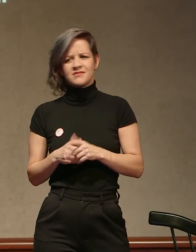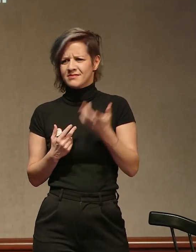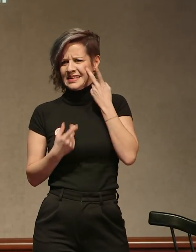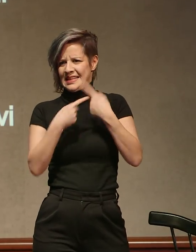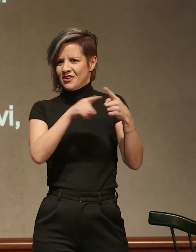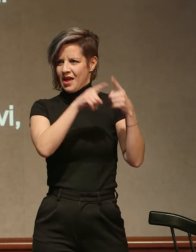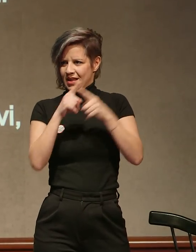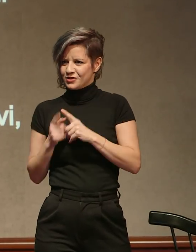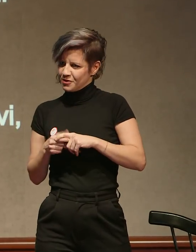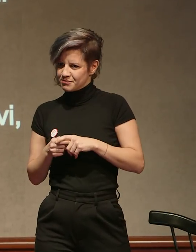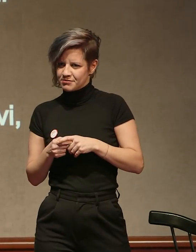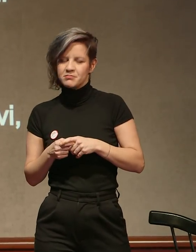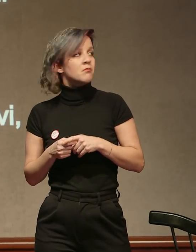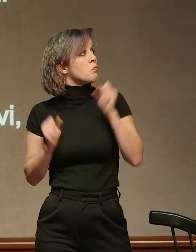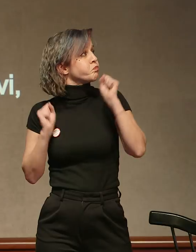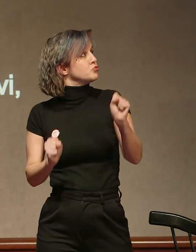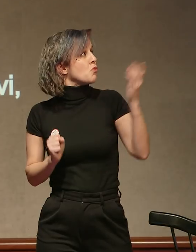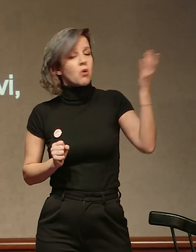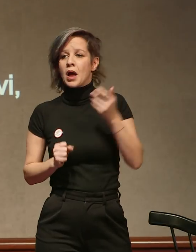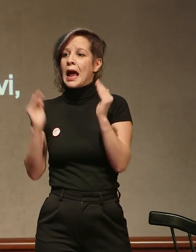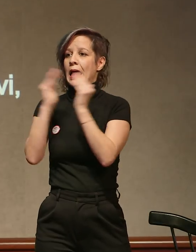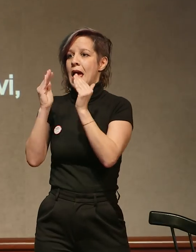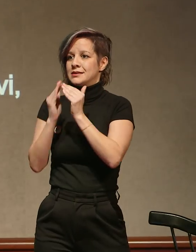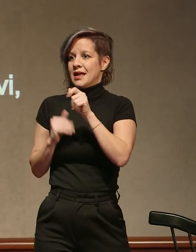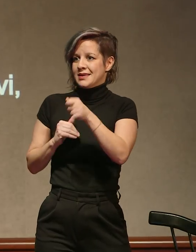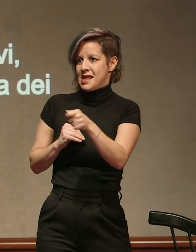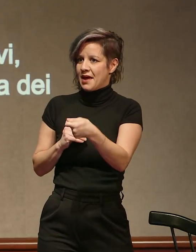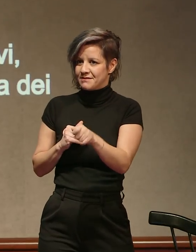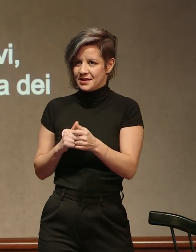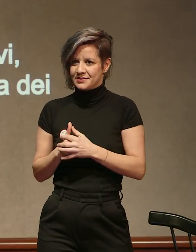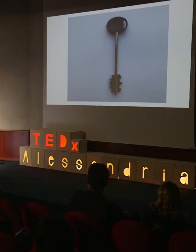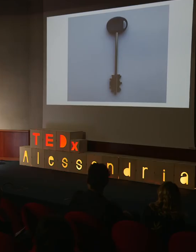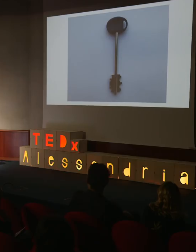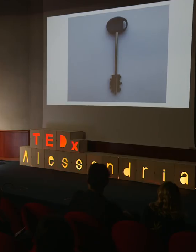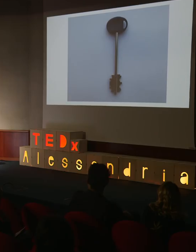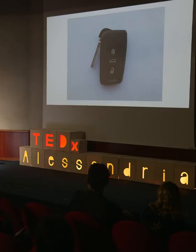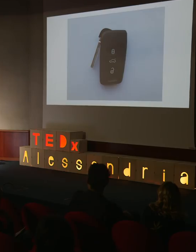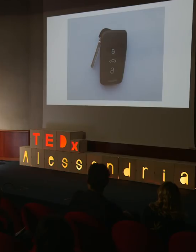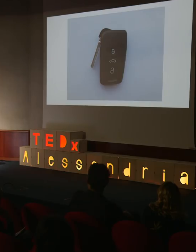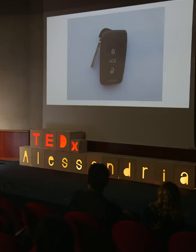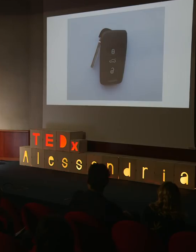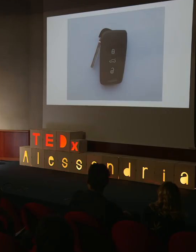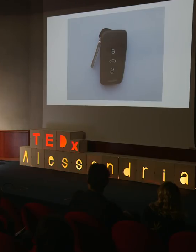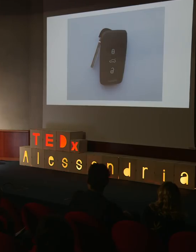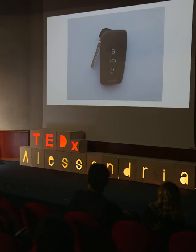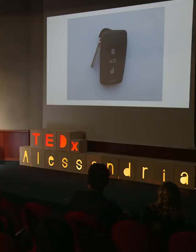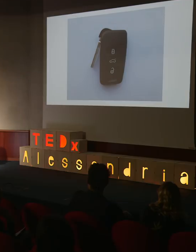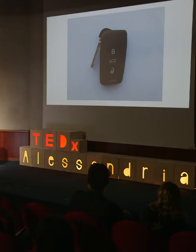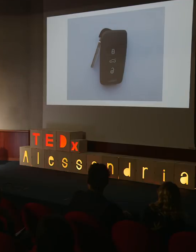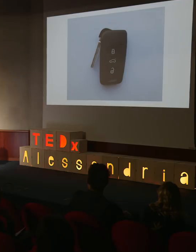chiavi sono tutte diverse però se ci fate caso per esempio può essere la chiave di casa oppure invece